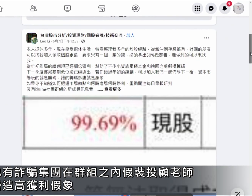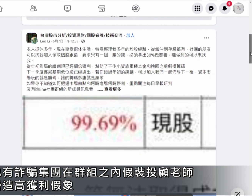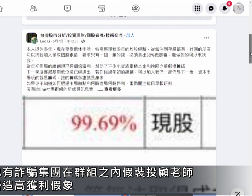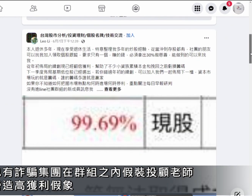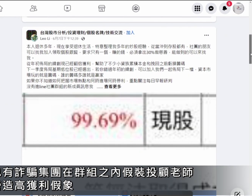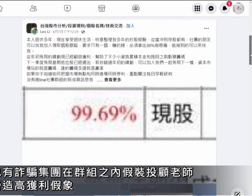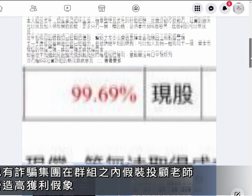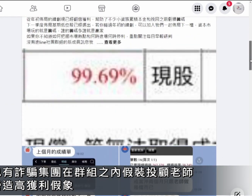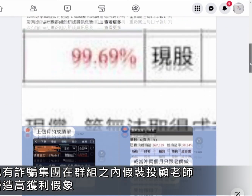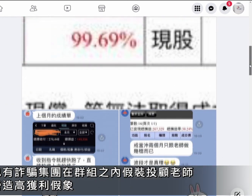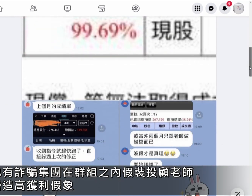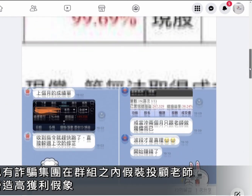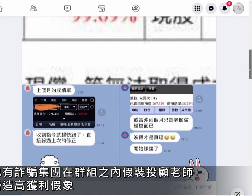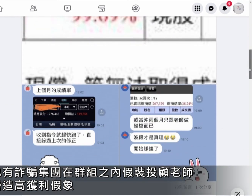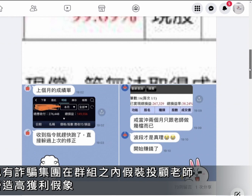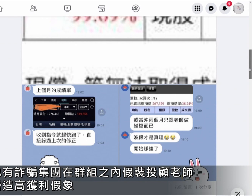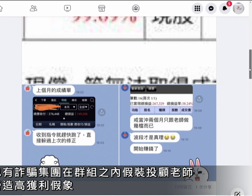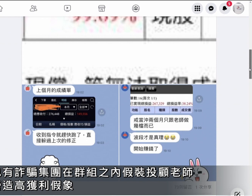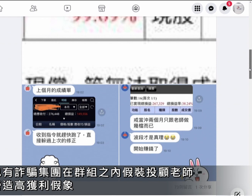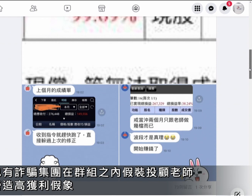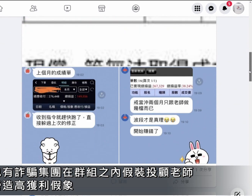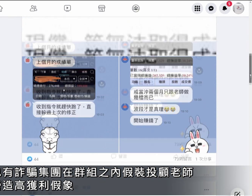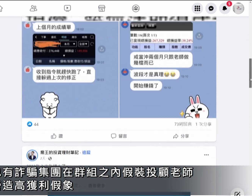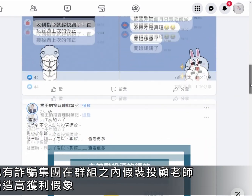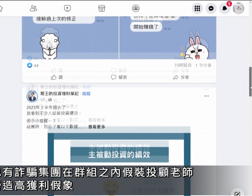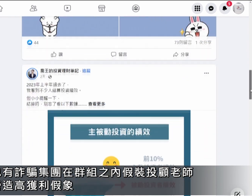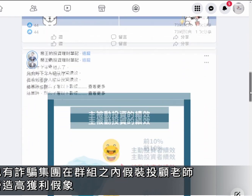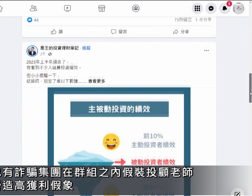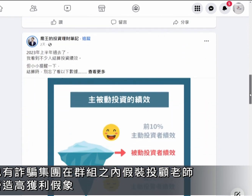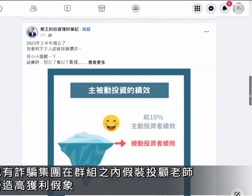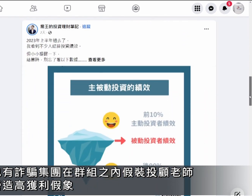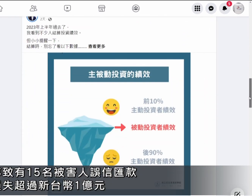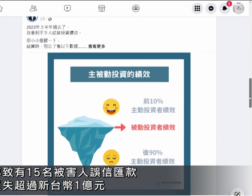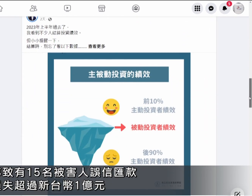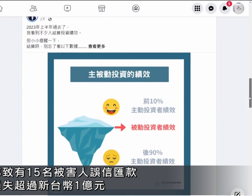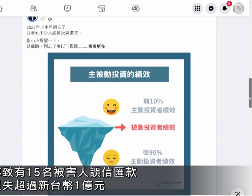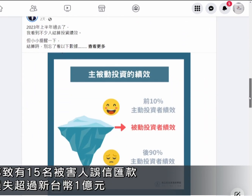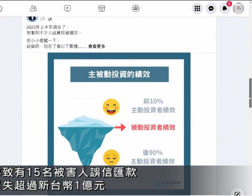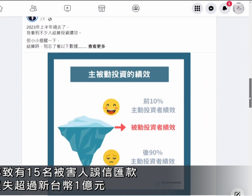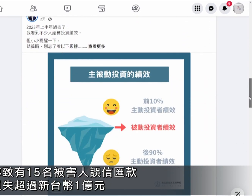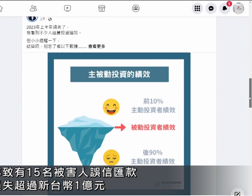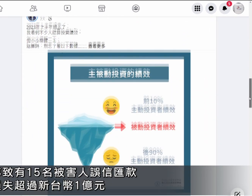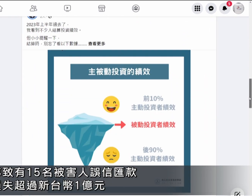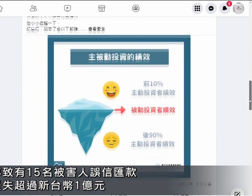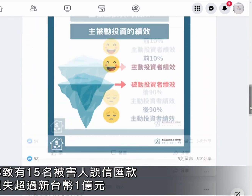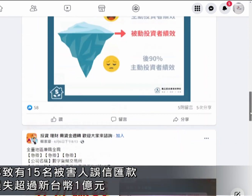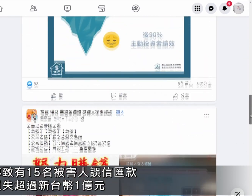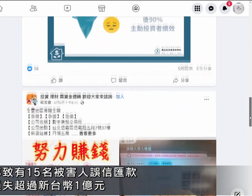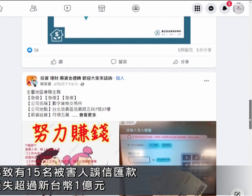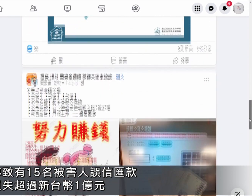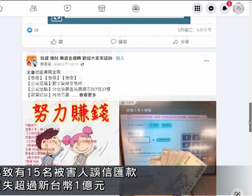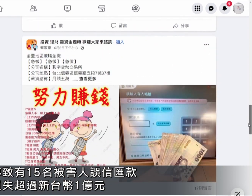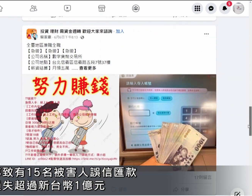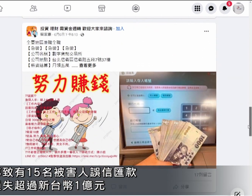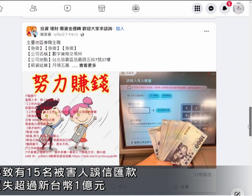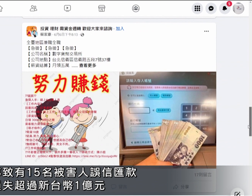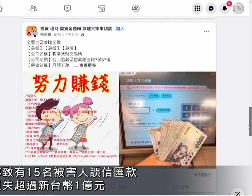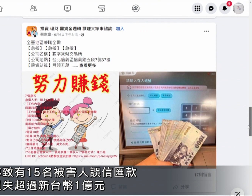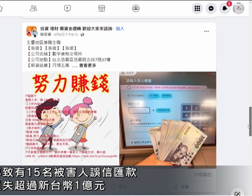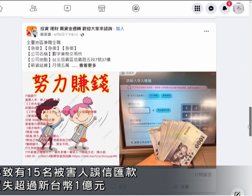群组之内假装是投顾老师，营造高获利假象，导致有15名被害人误信汇款，损失超过新台币1亿元。